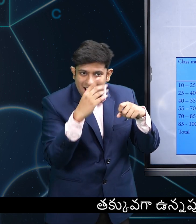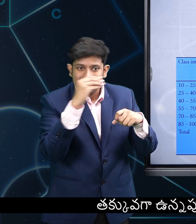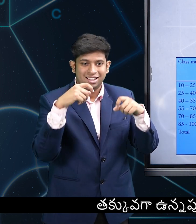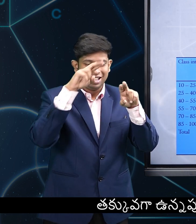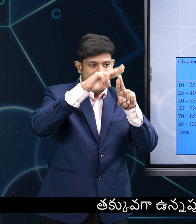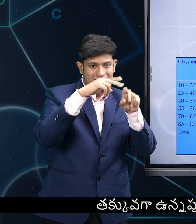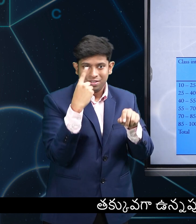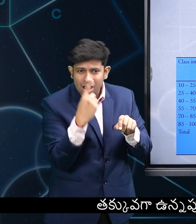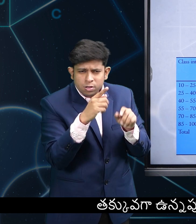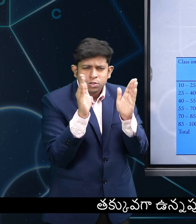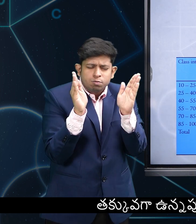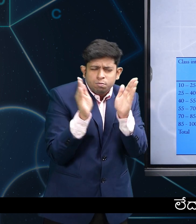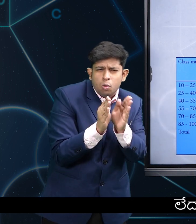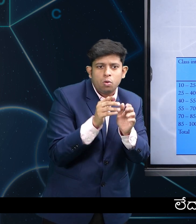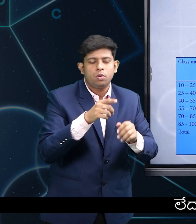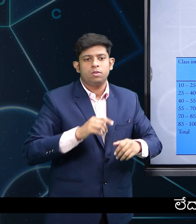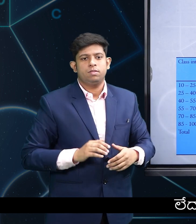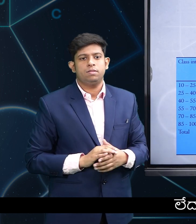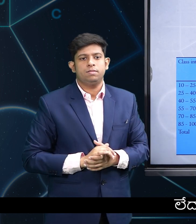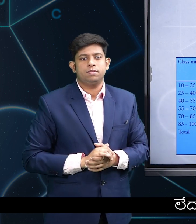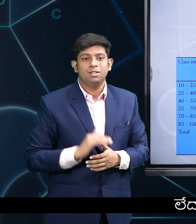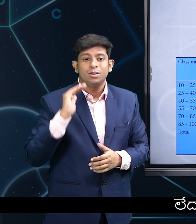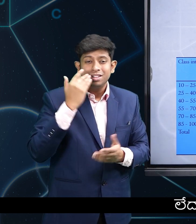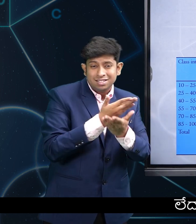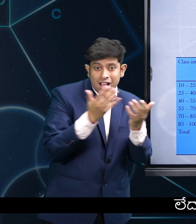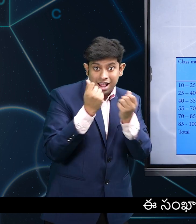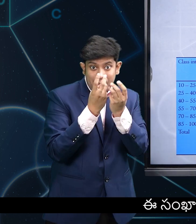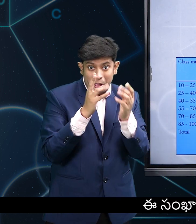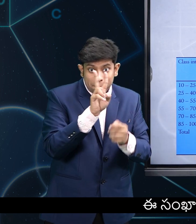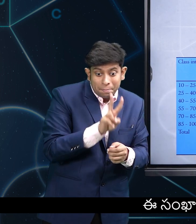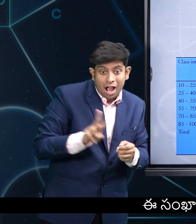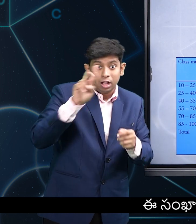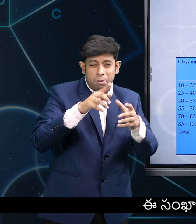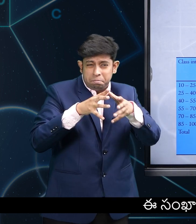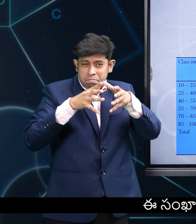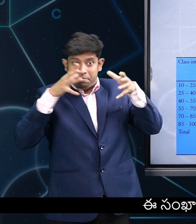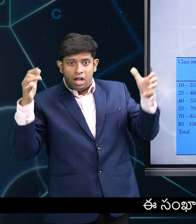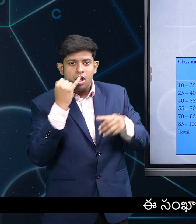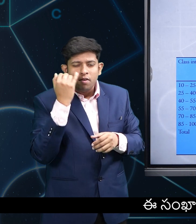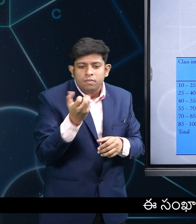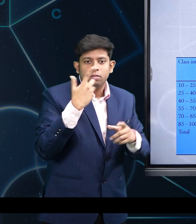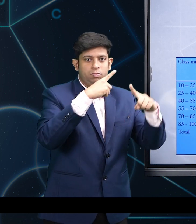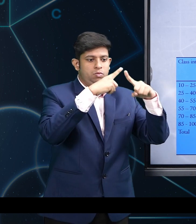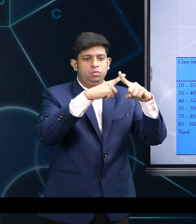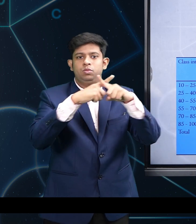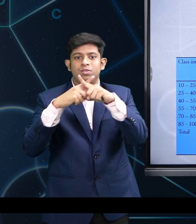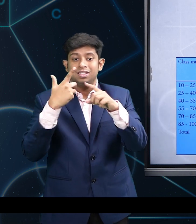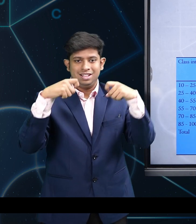అనుకూలంగా ఉంటుంది లేదా ఉత్తమంగా సరిపోతుంది. ఈ సంఖ్యా విలువలు పెద్దగా ఉన్నప్పుడు x1 మరియు